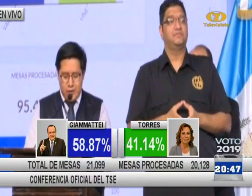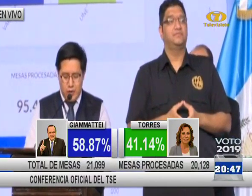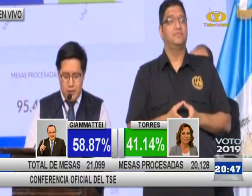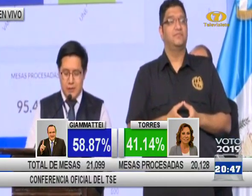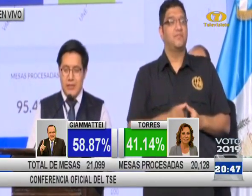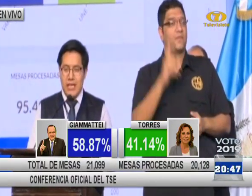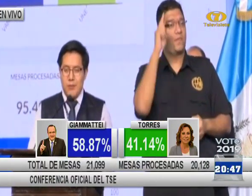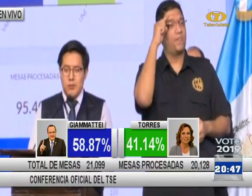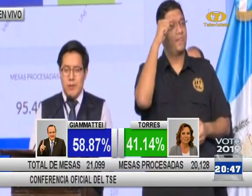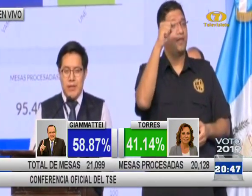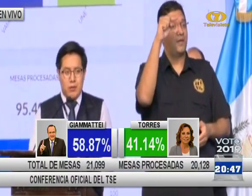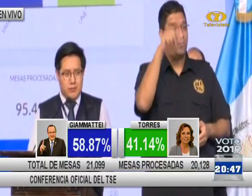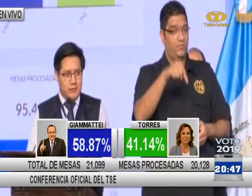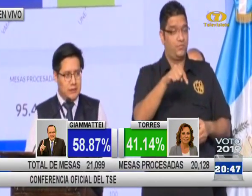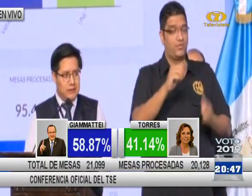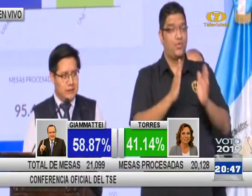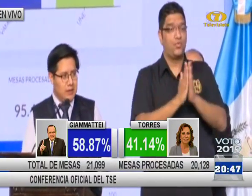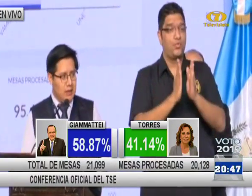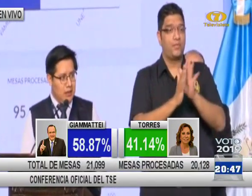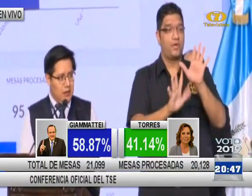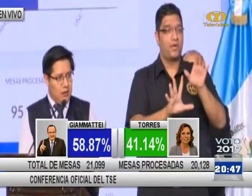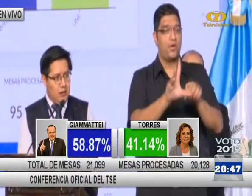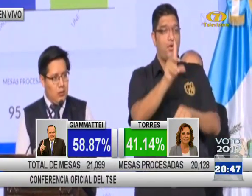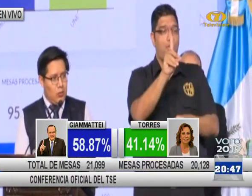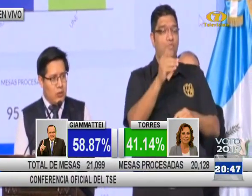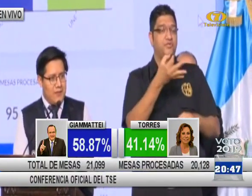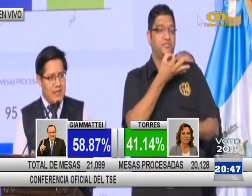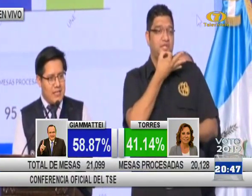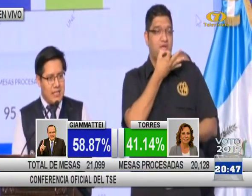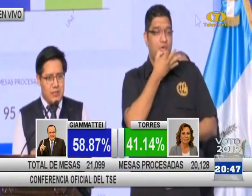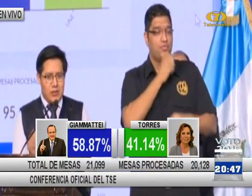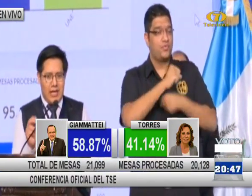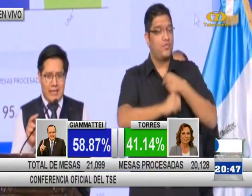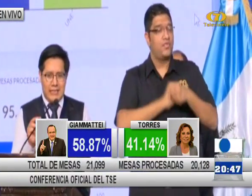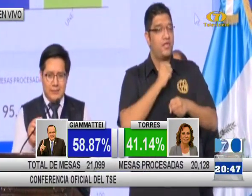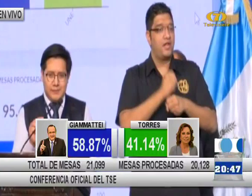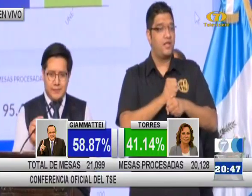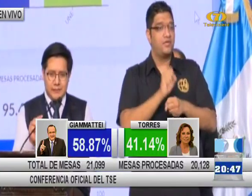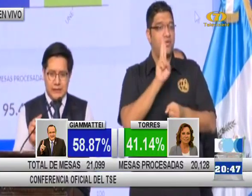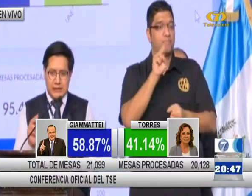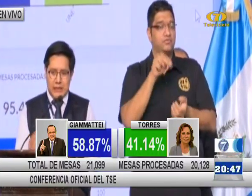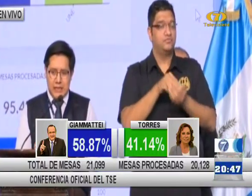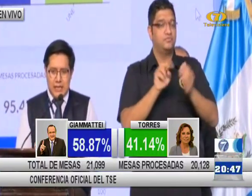El día de hoy hemos vivido una fiesta ciudadana,